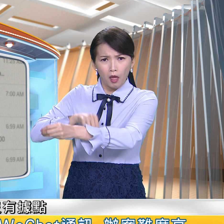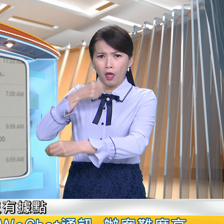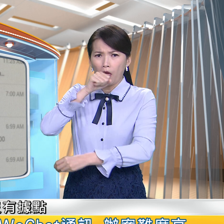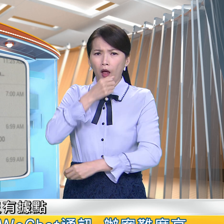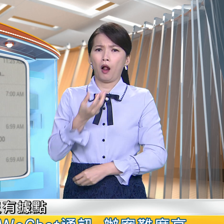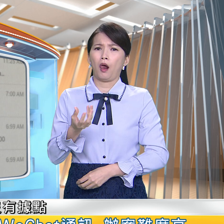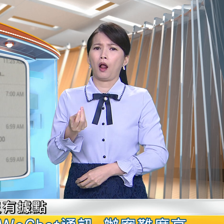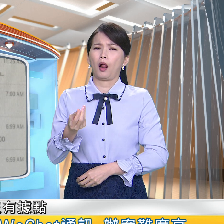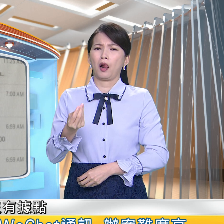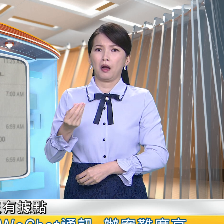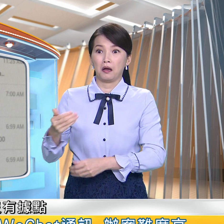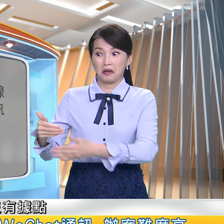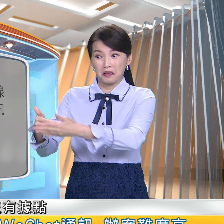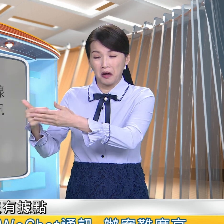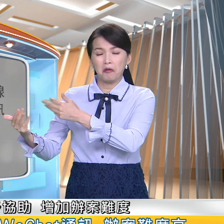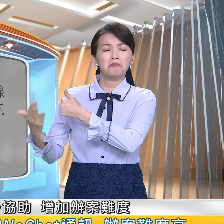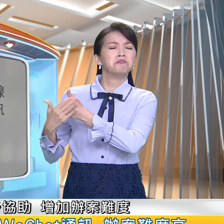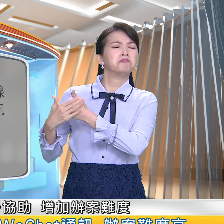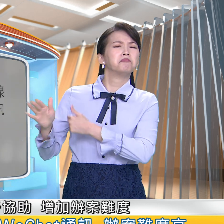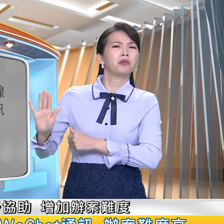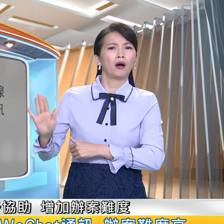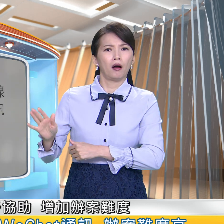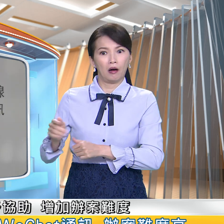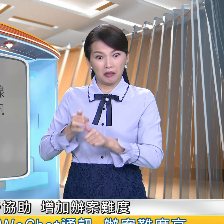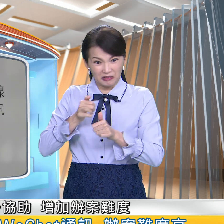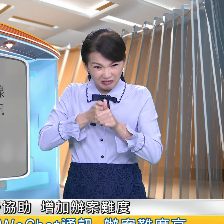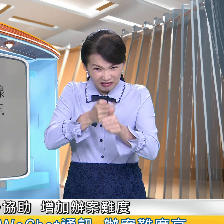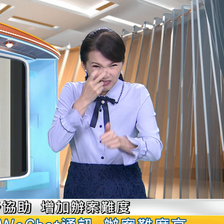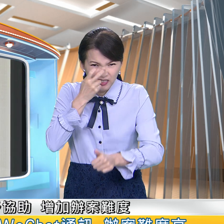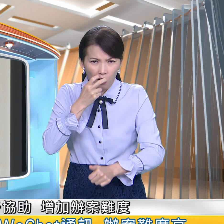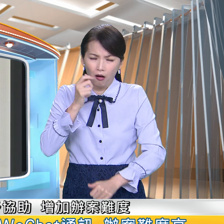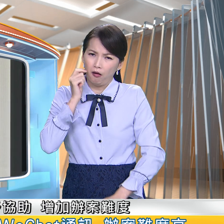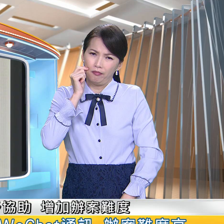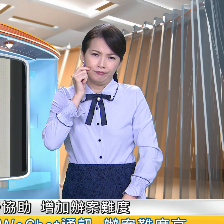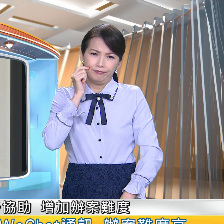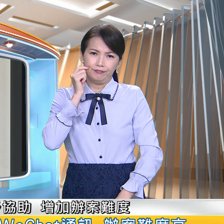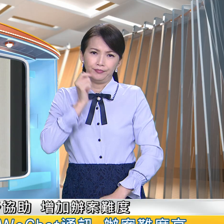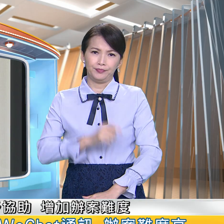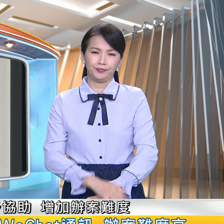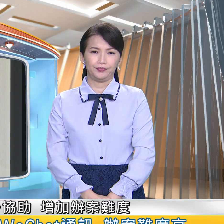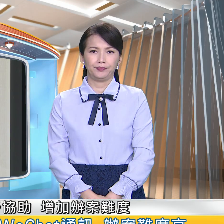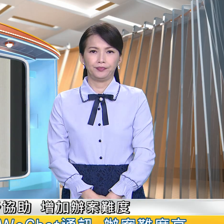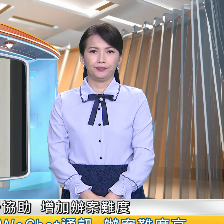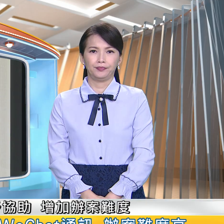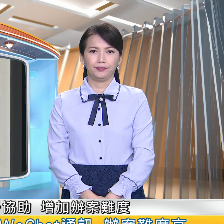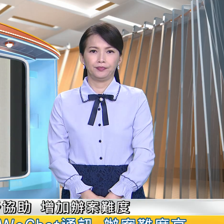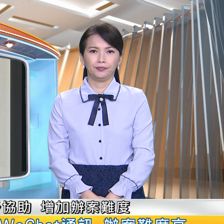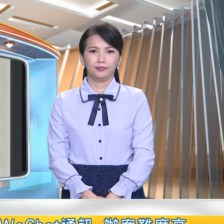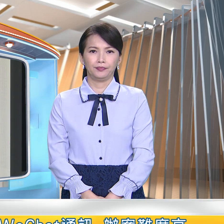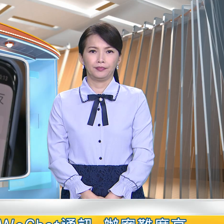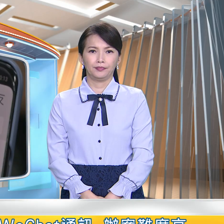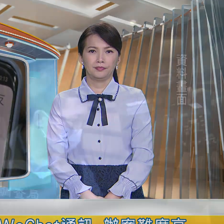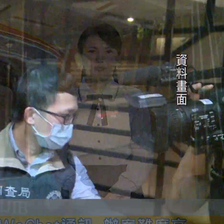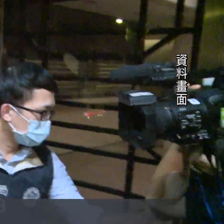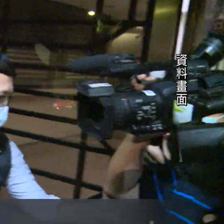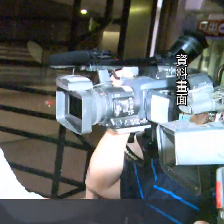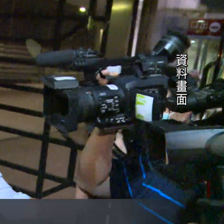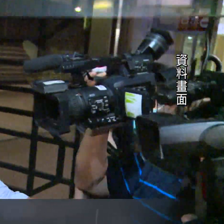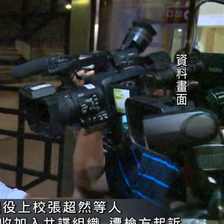在台没有据点，中方也不会给予协助，增加办案难度。 国防部军情局